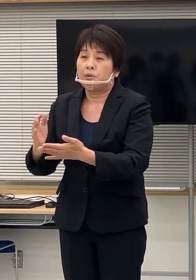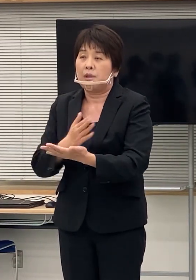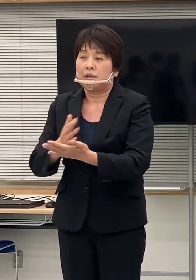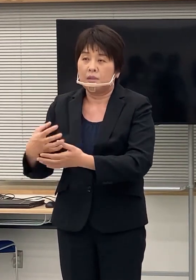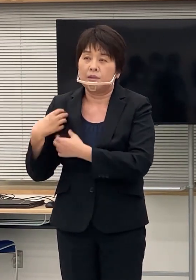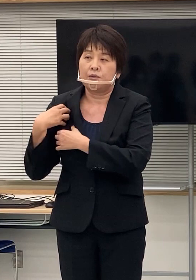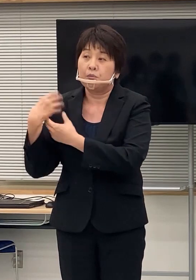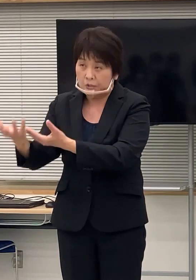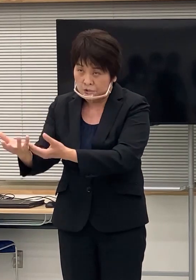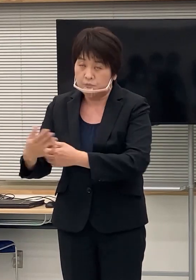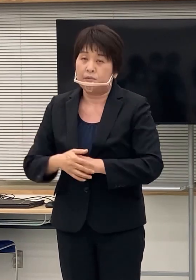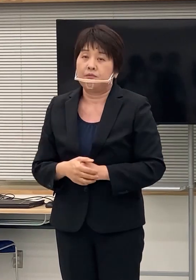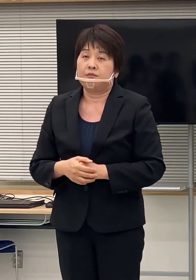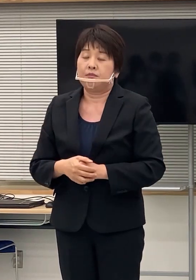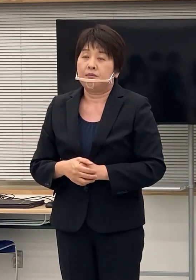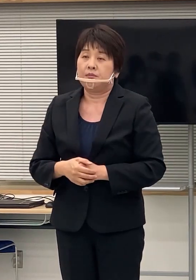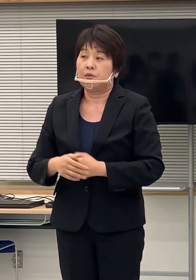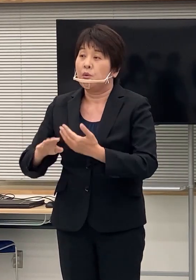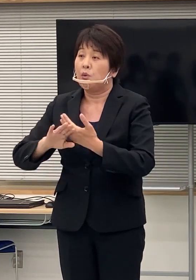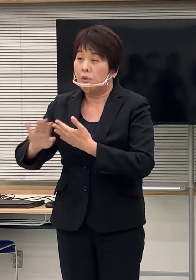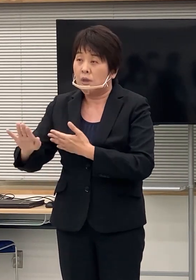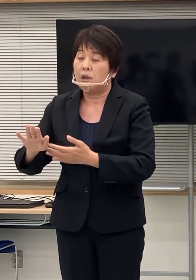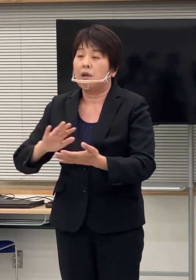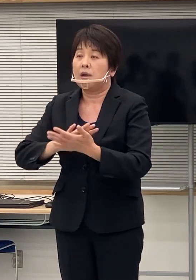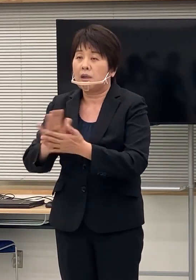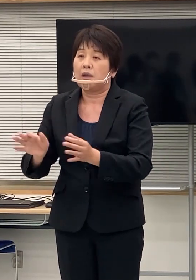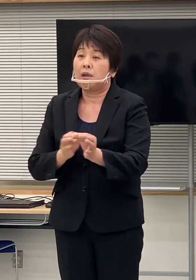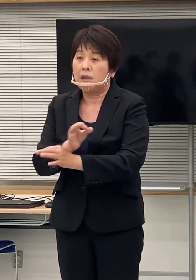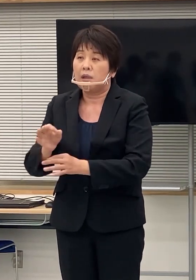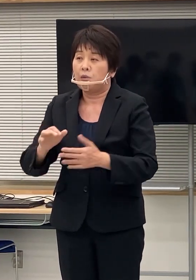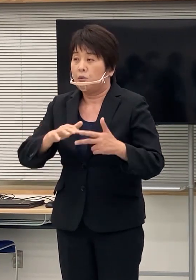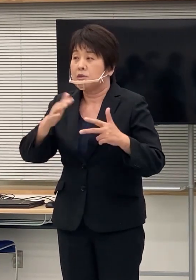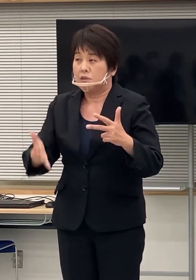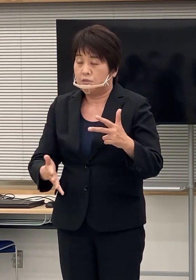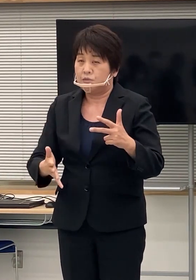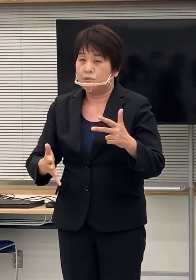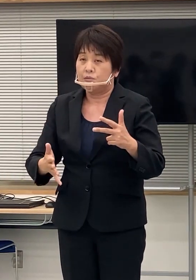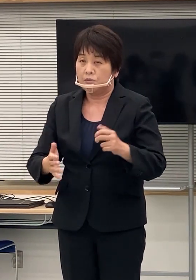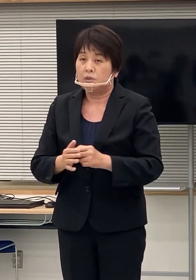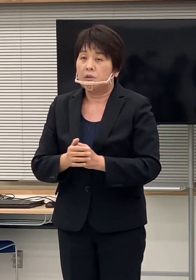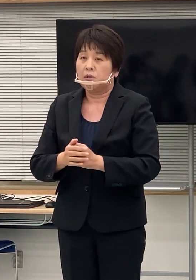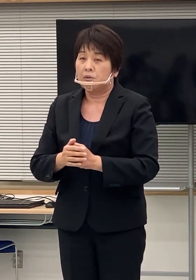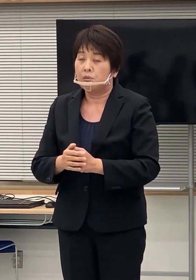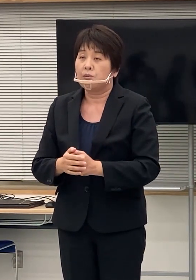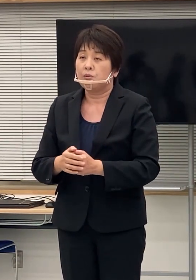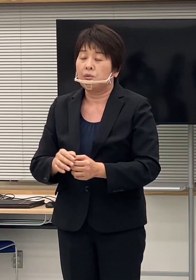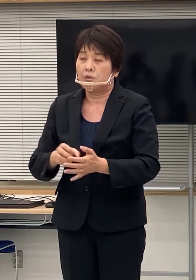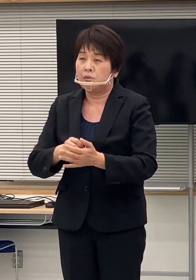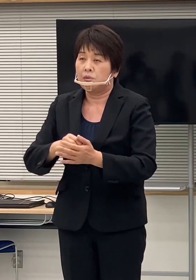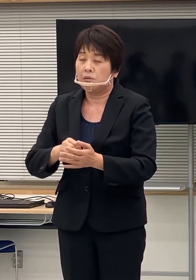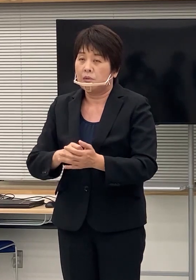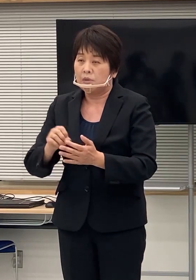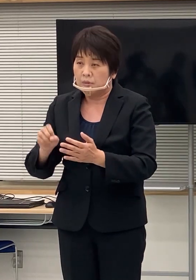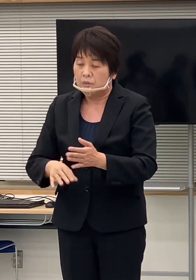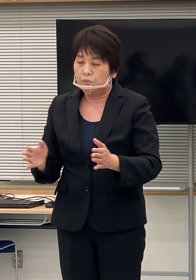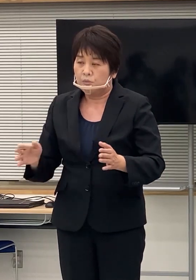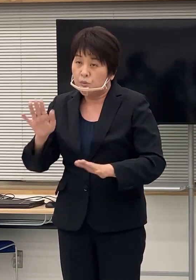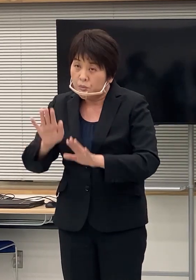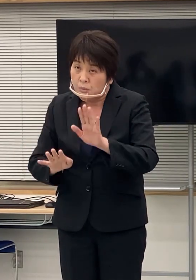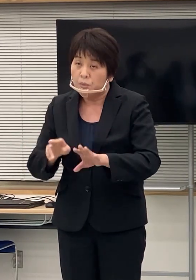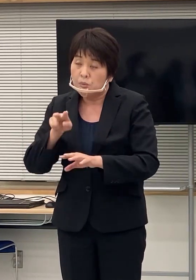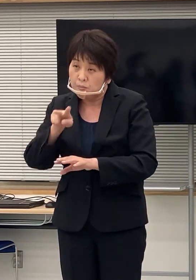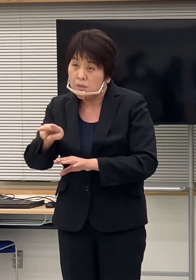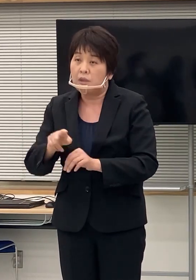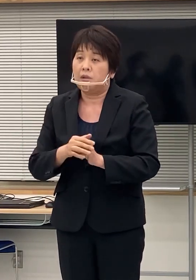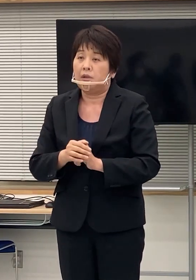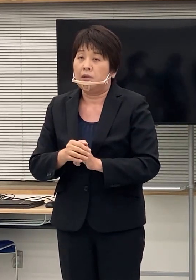と思っています。またその他の県営施設につきましては、これらの緩和の実施状況を検証した上で